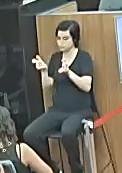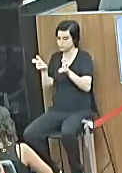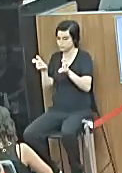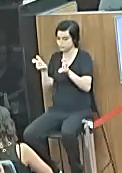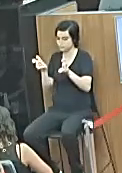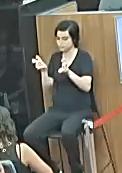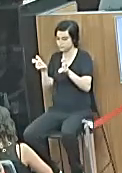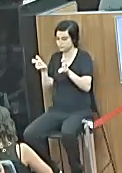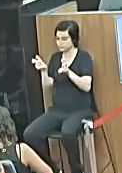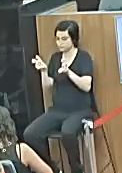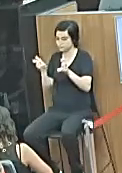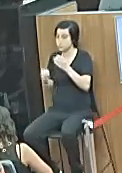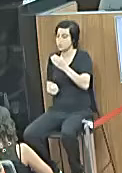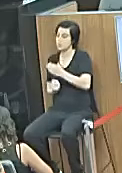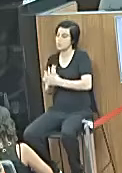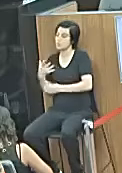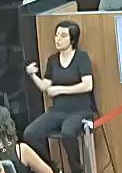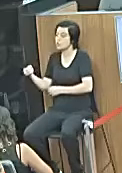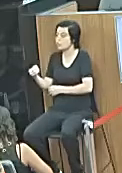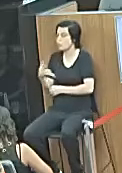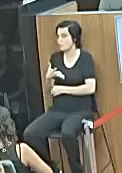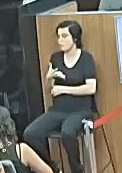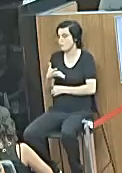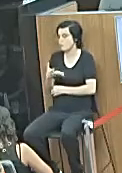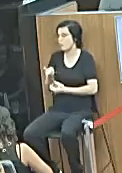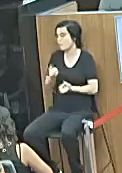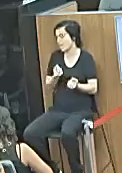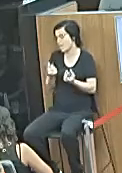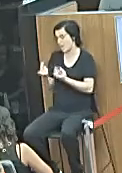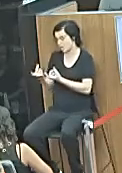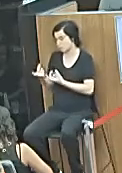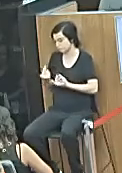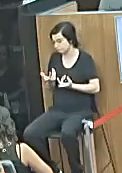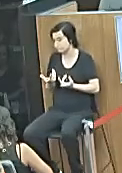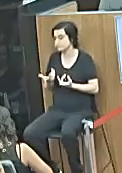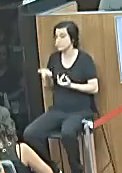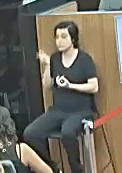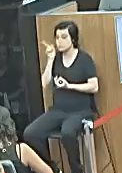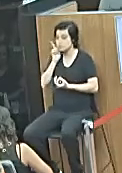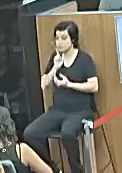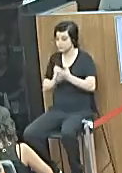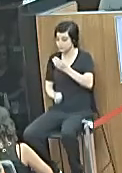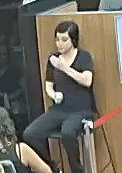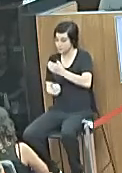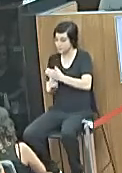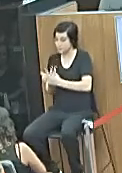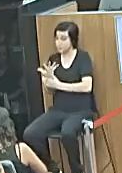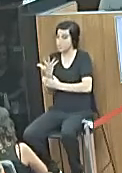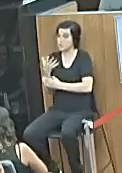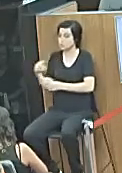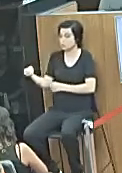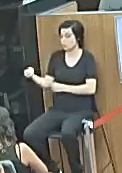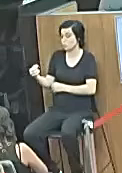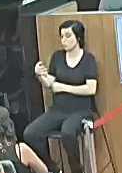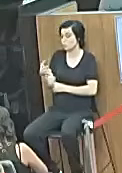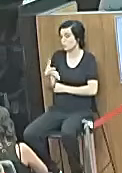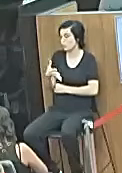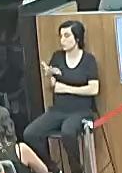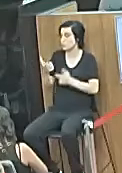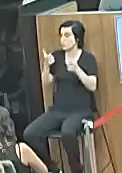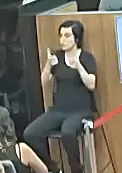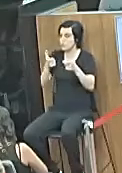de novo de novos mercados com a finalidade de implantar novos centros de